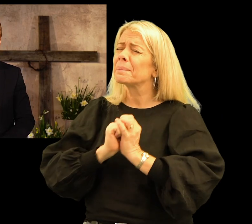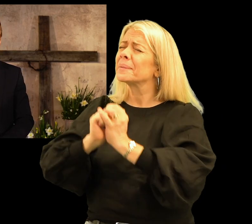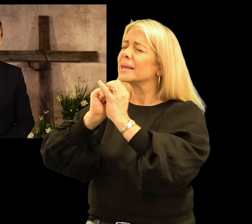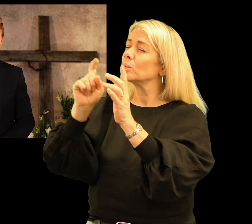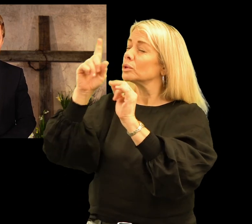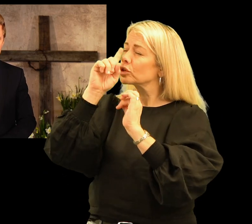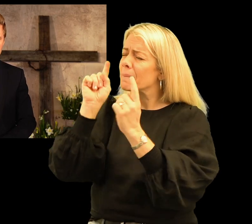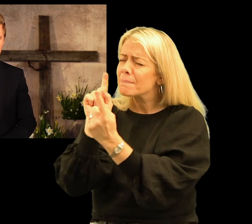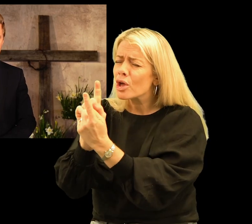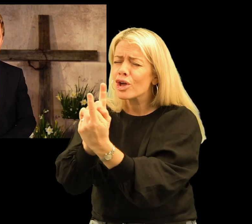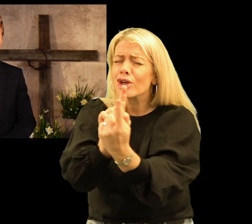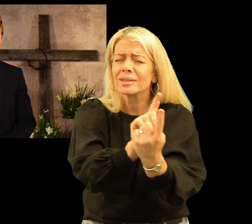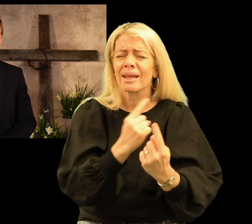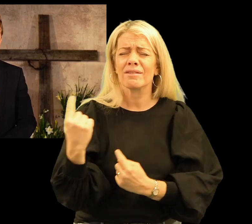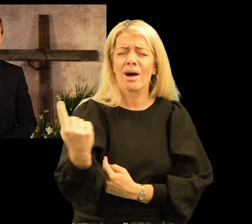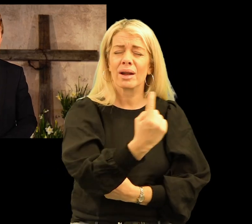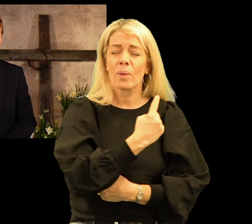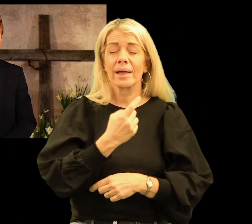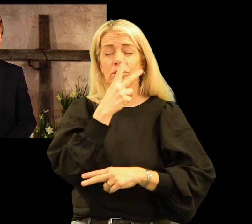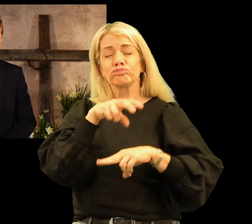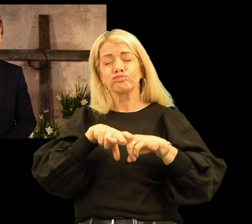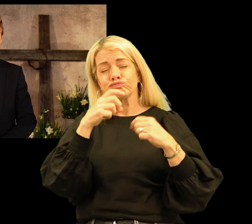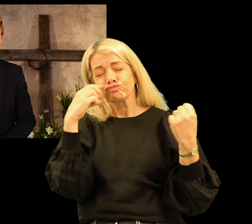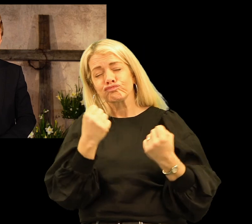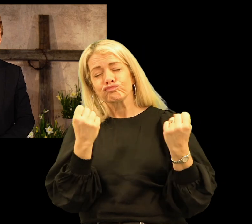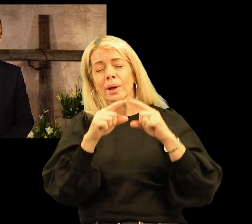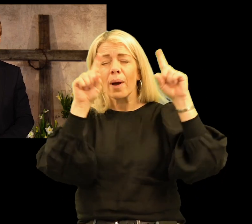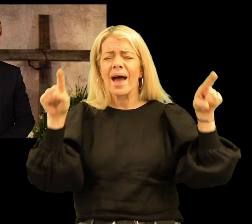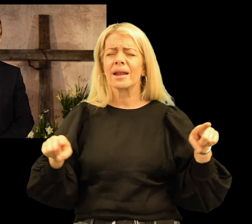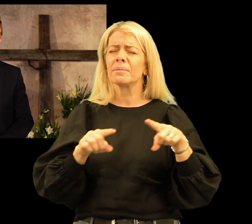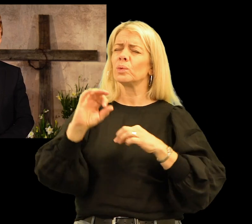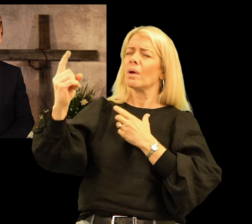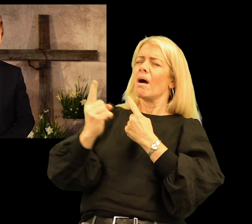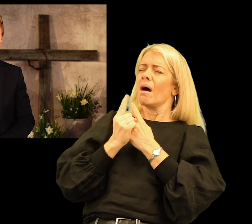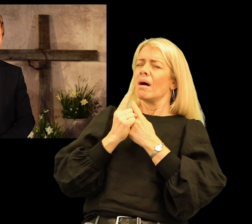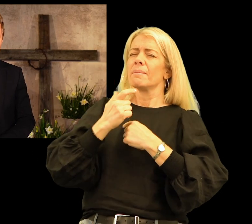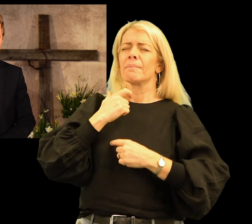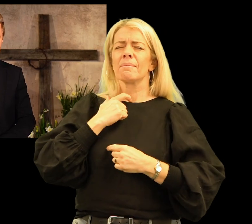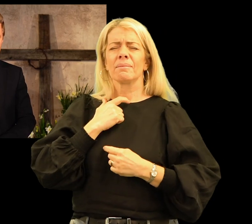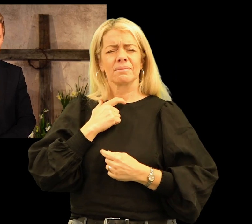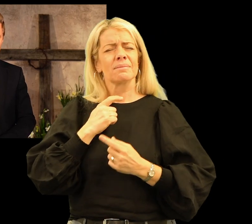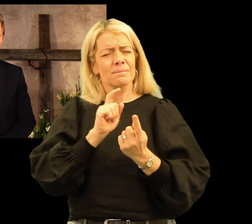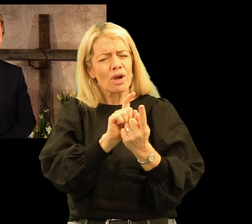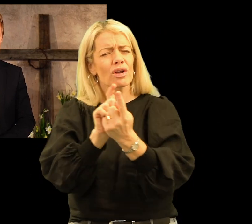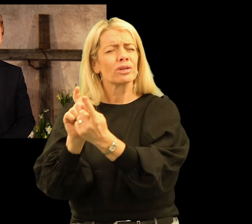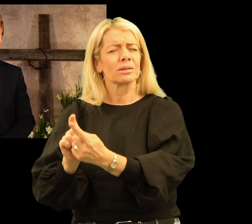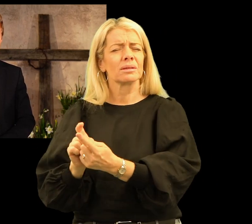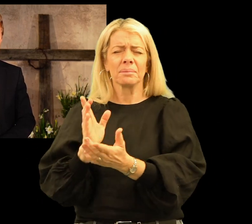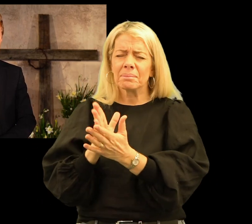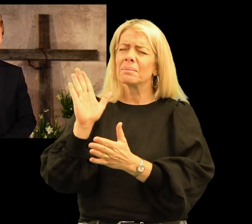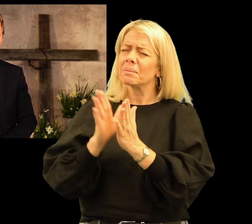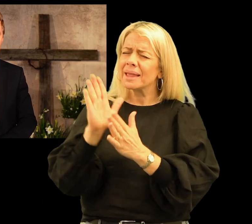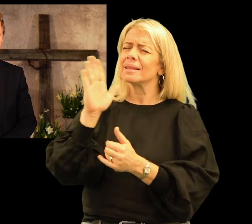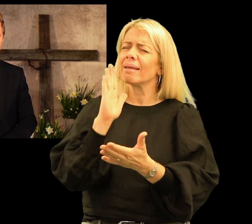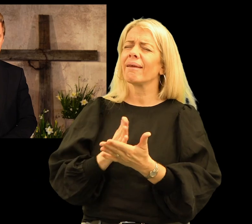att du skulle möta oss där vi befinner oss framför en skärm någonstans. Herre, möt oss med din heliga ande och påminn oss